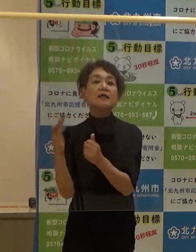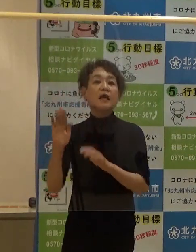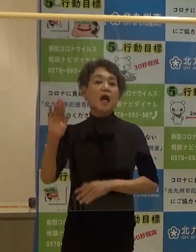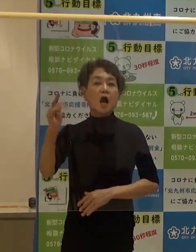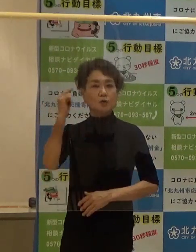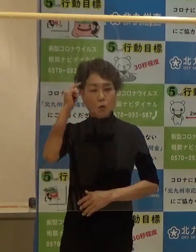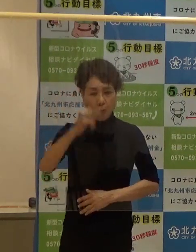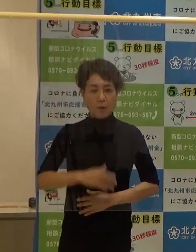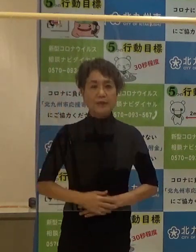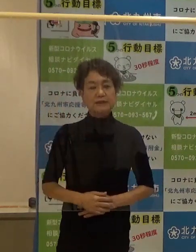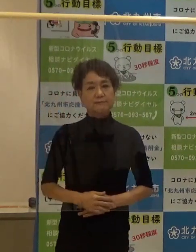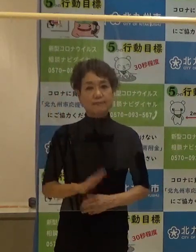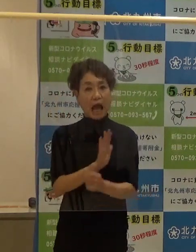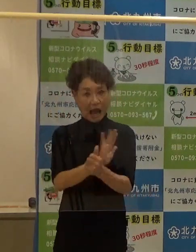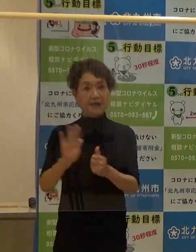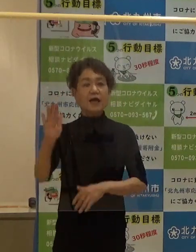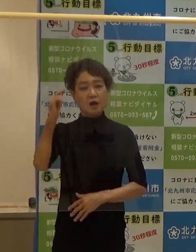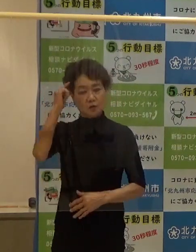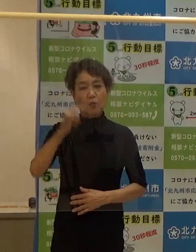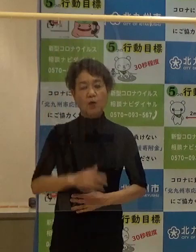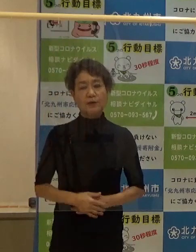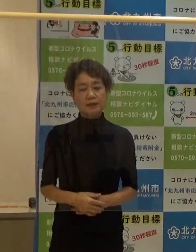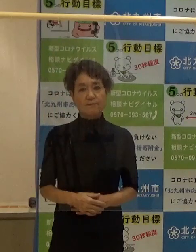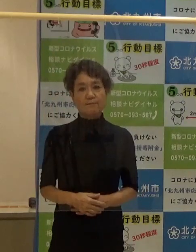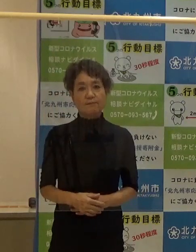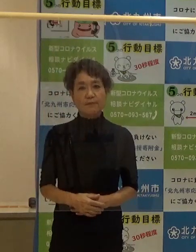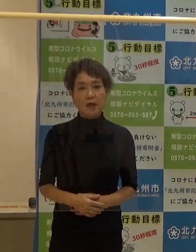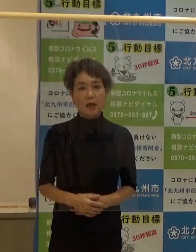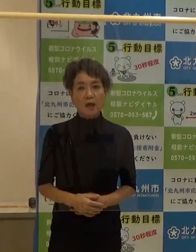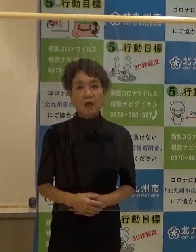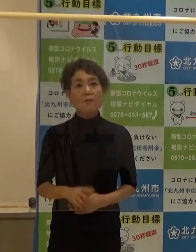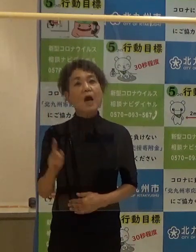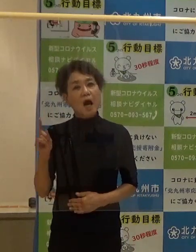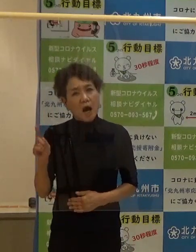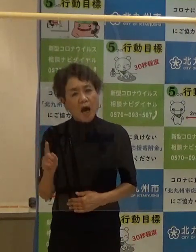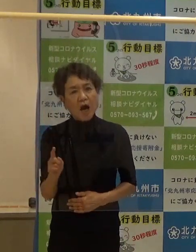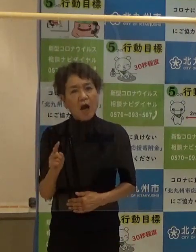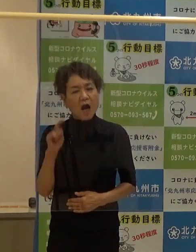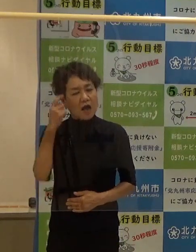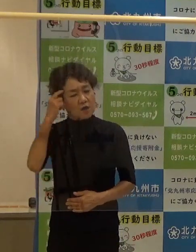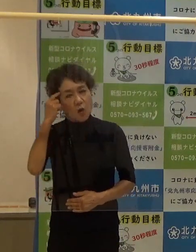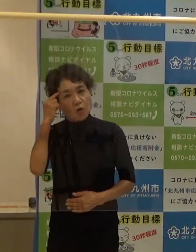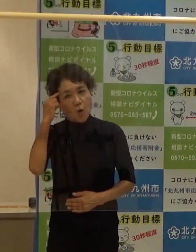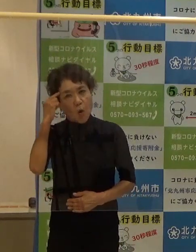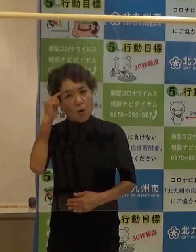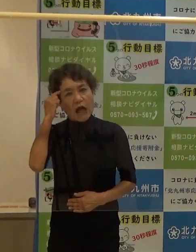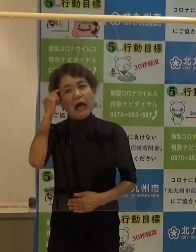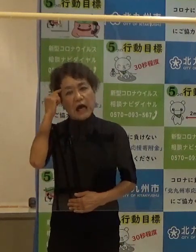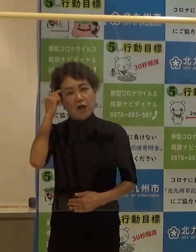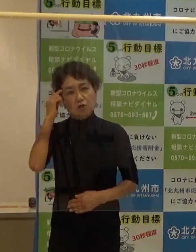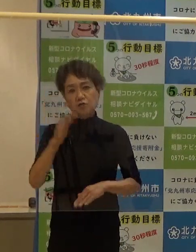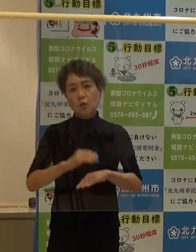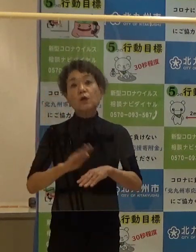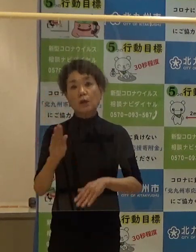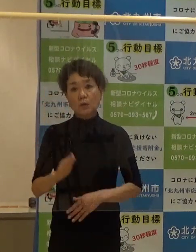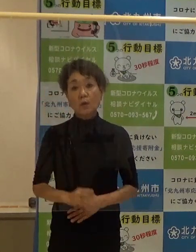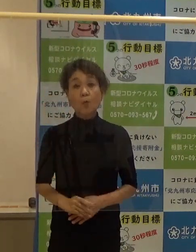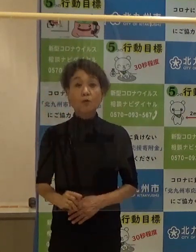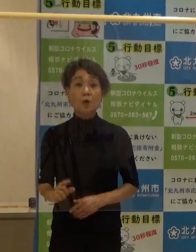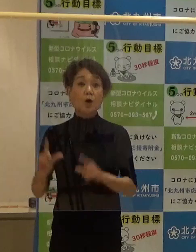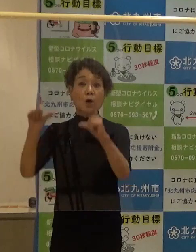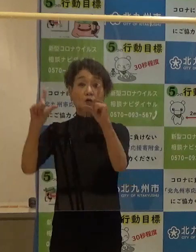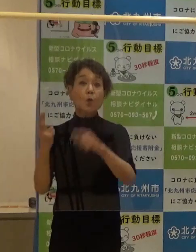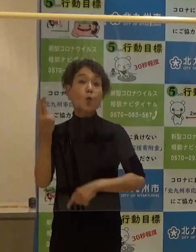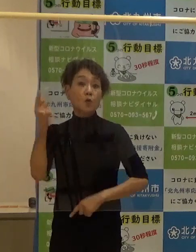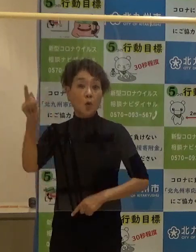が、それが一つの試行錯誤であります。もう一つは東京都が新し